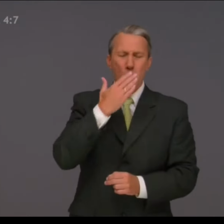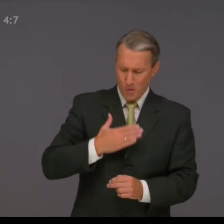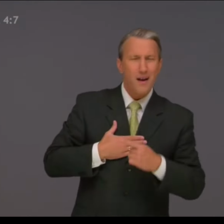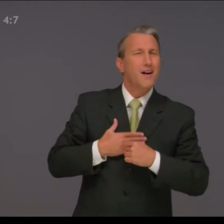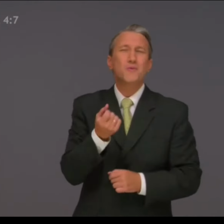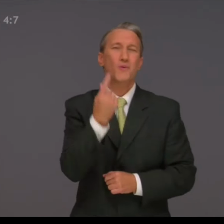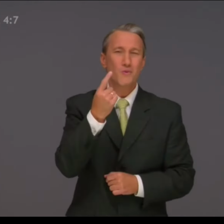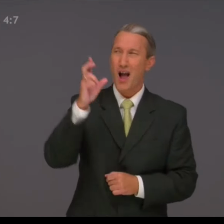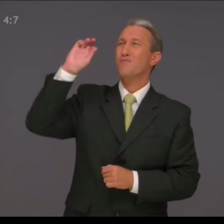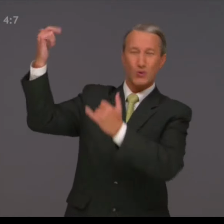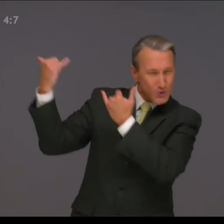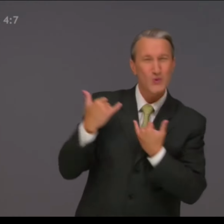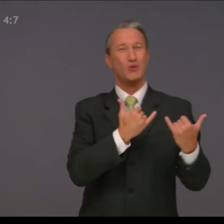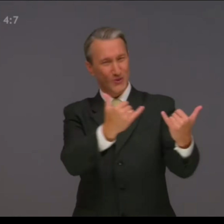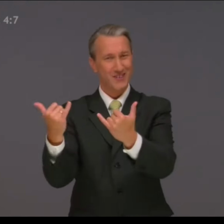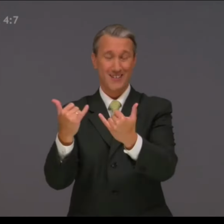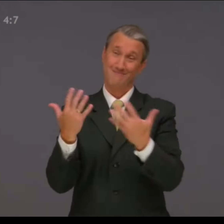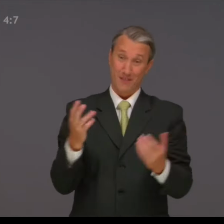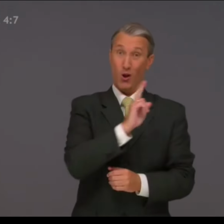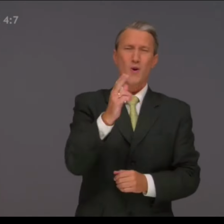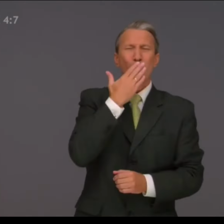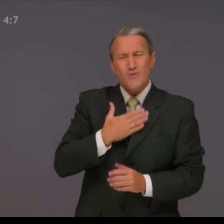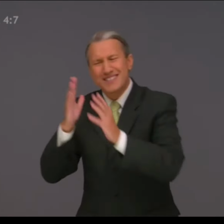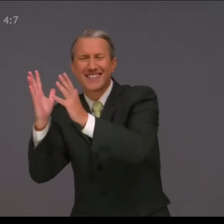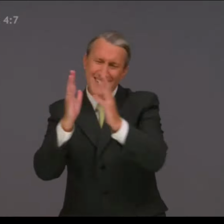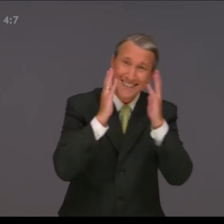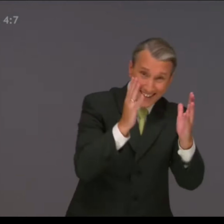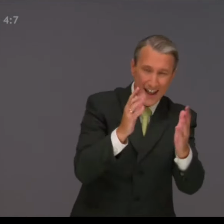karbon dioksitle çalışıyor. Şurada şarjör.